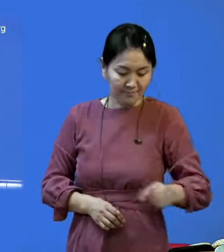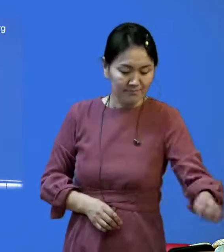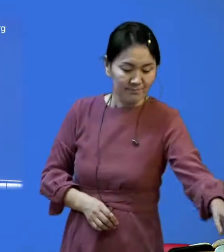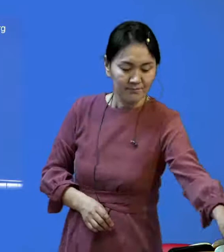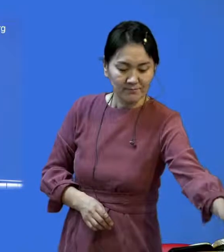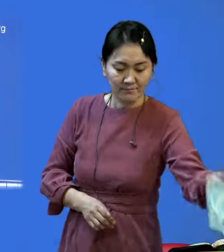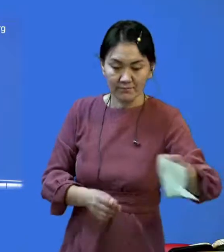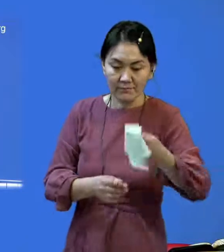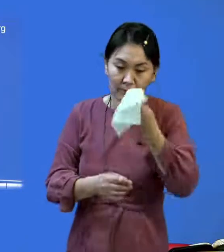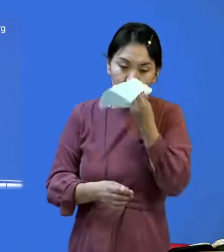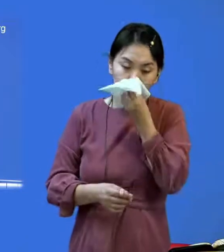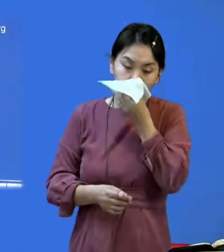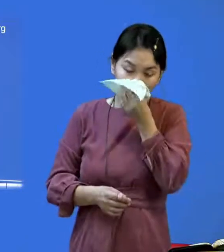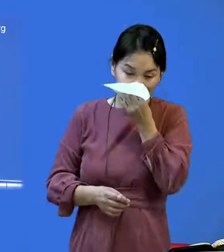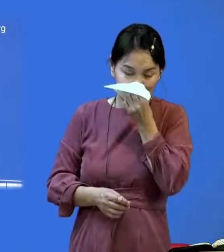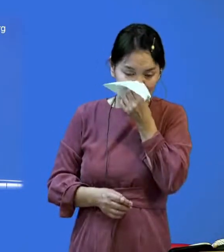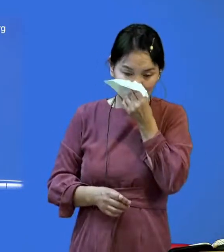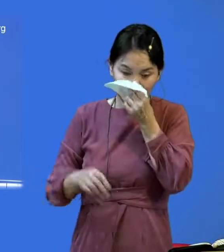Матай 6-гийн